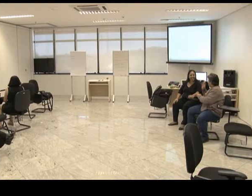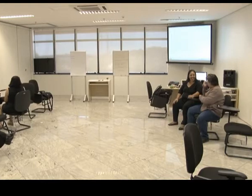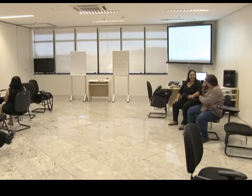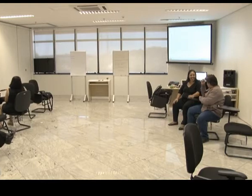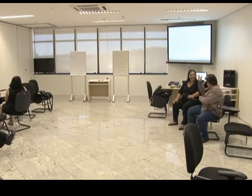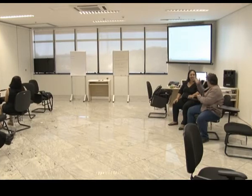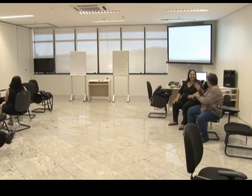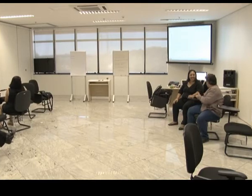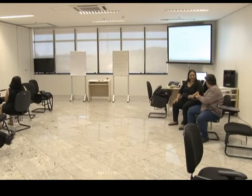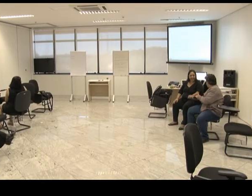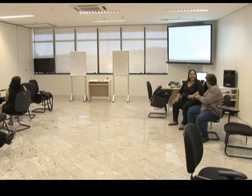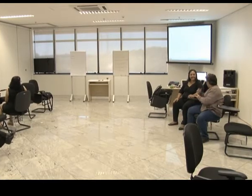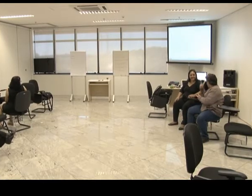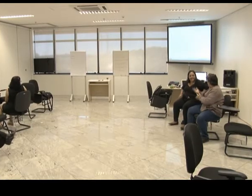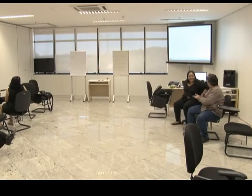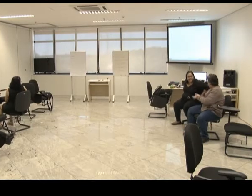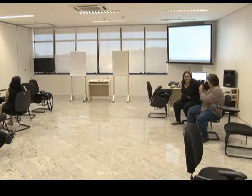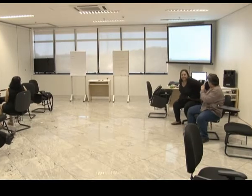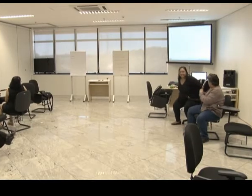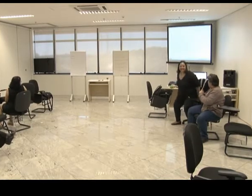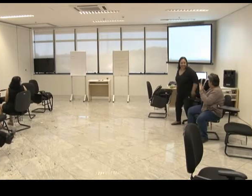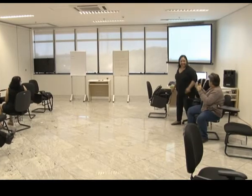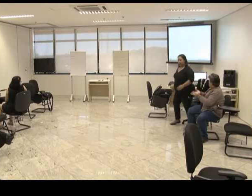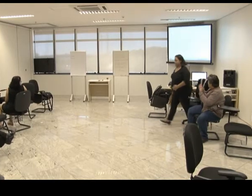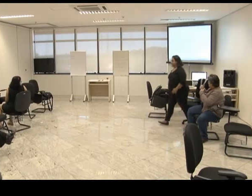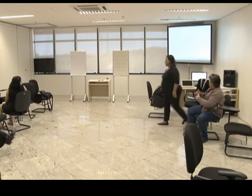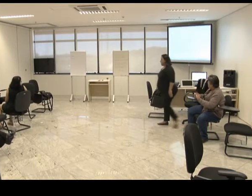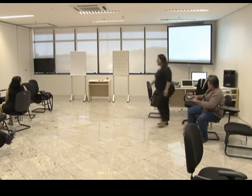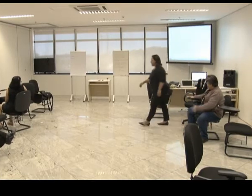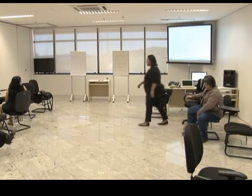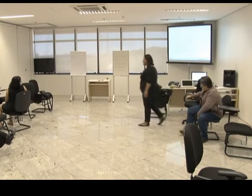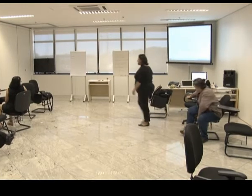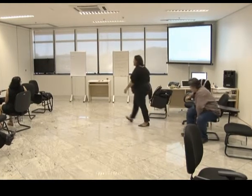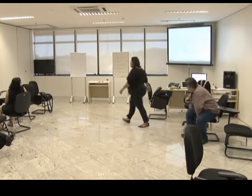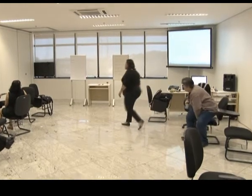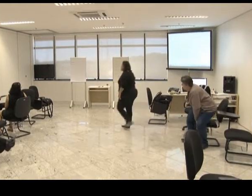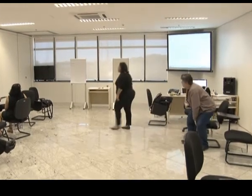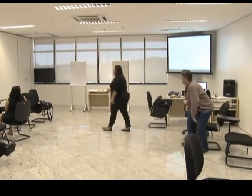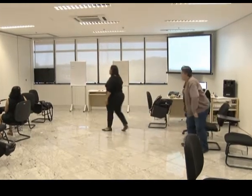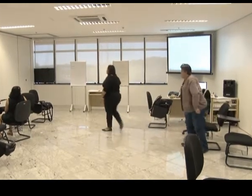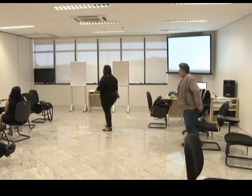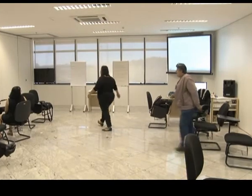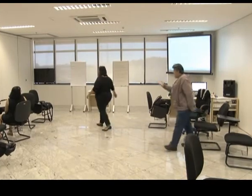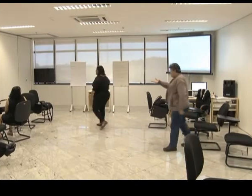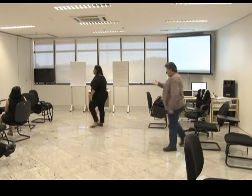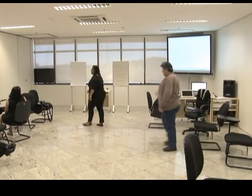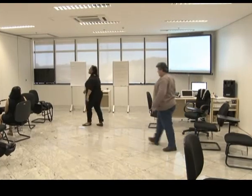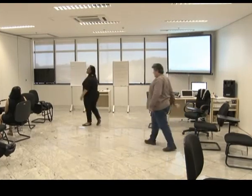viajar, feriado prolongado, para outras peixe, para outras chocolate. Uma coisa que